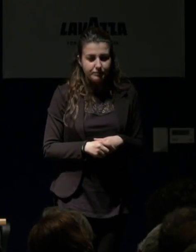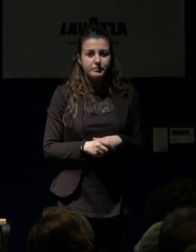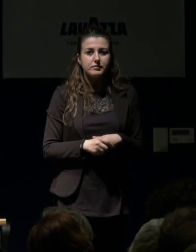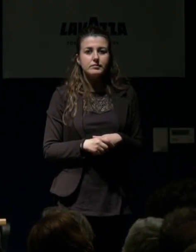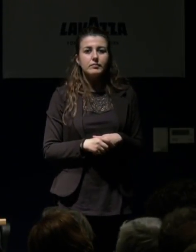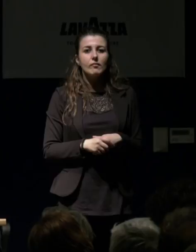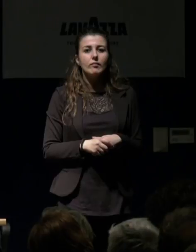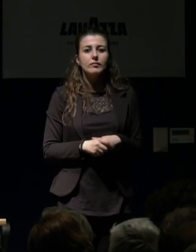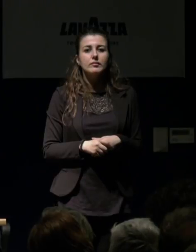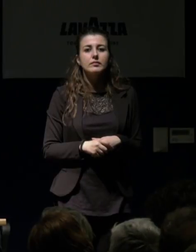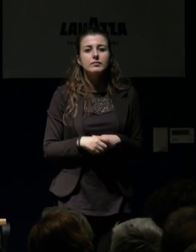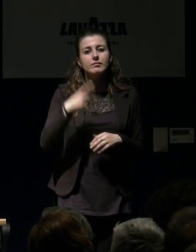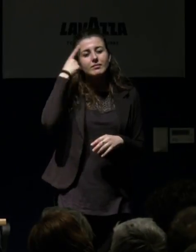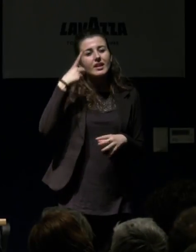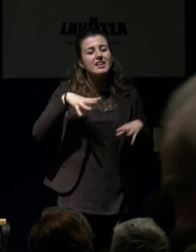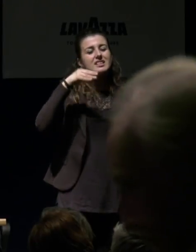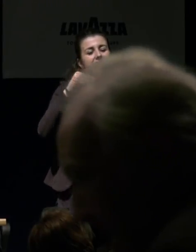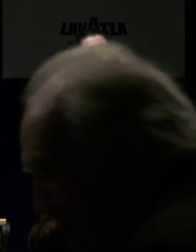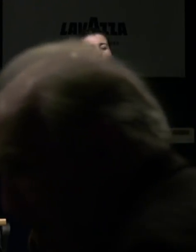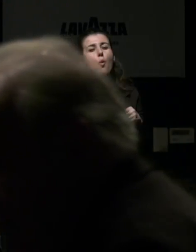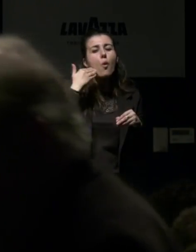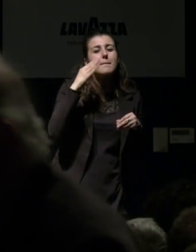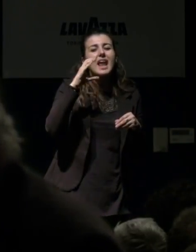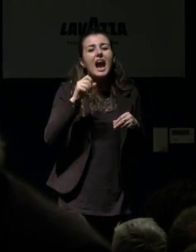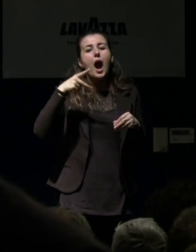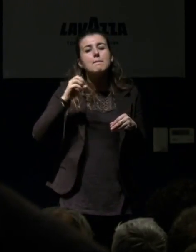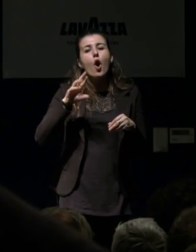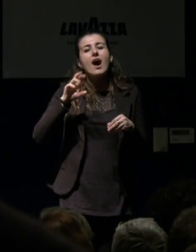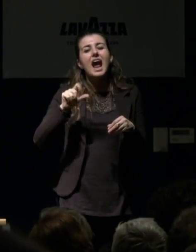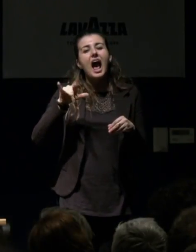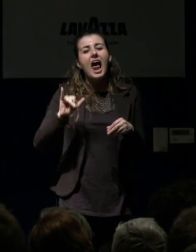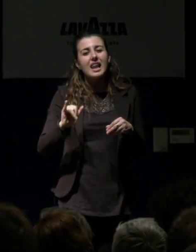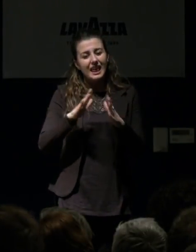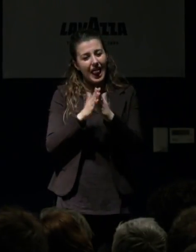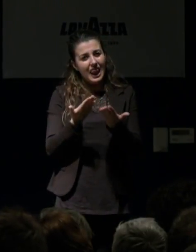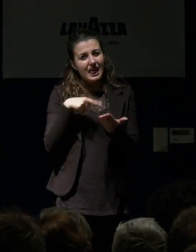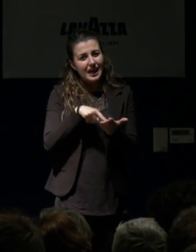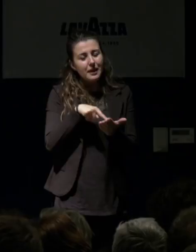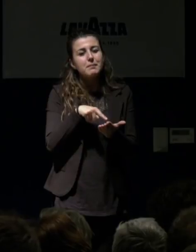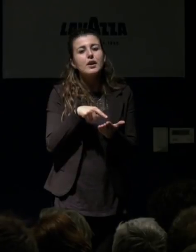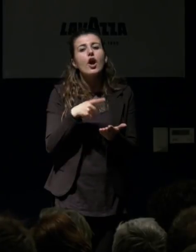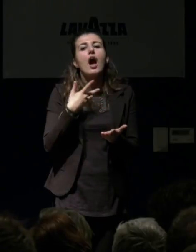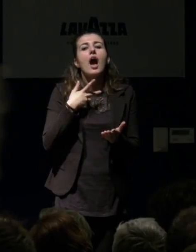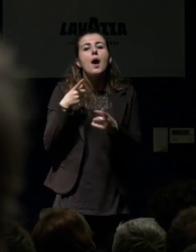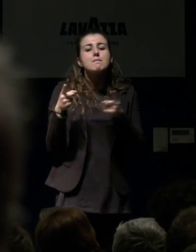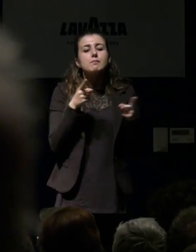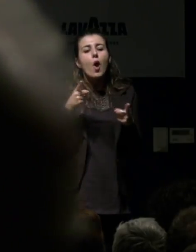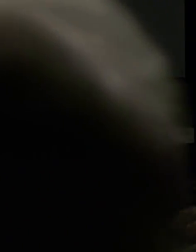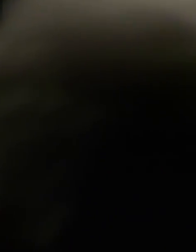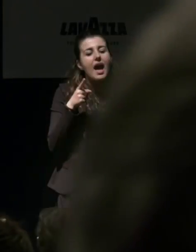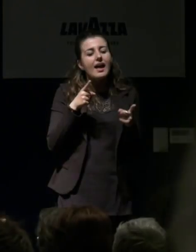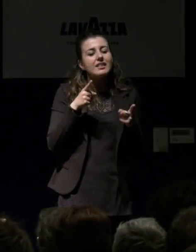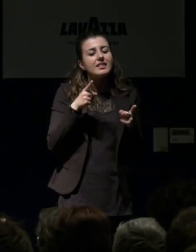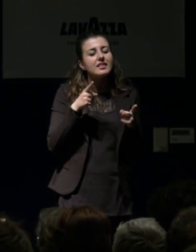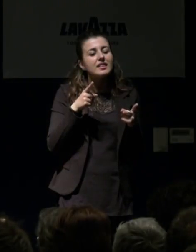ascoltate l'inizio di uomini e caporali perché qua dentro c'è tutto il metodo di alessandro appunto questi attimi mondo attimi